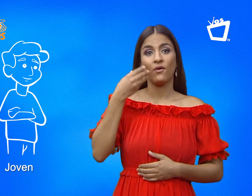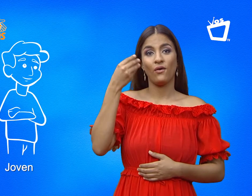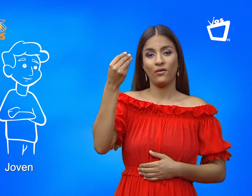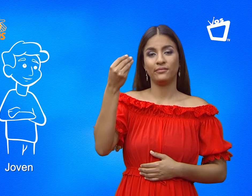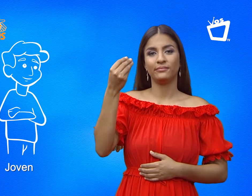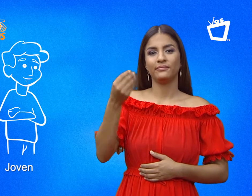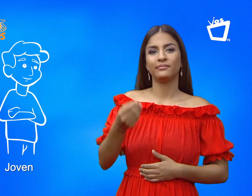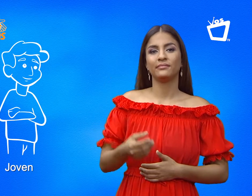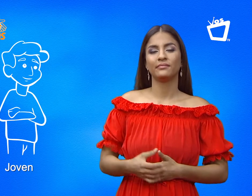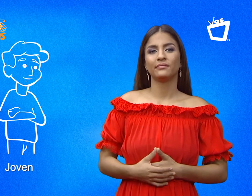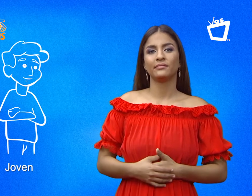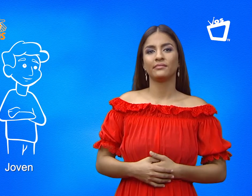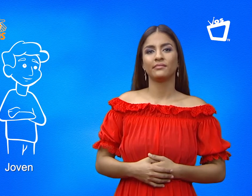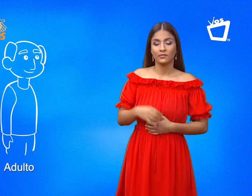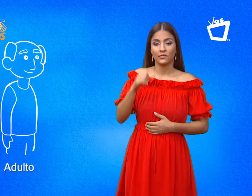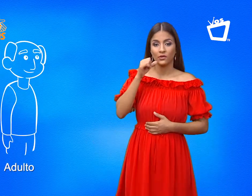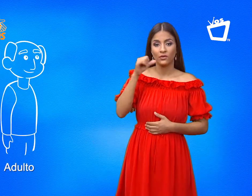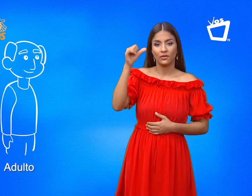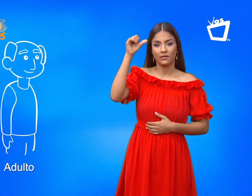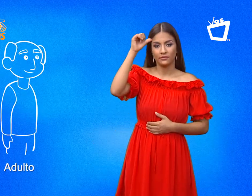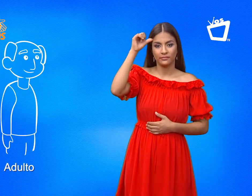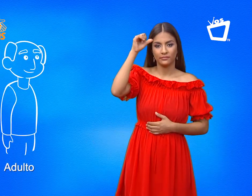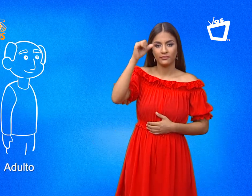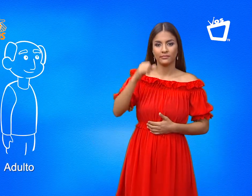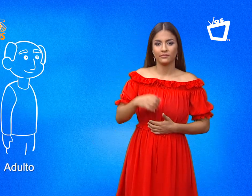joven adulto